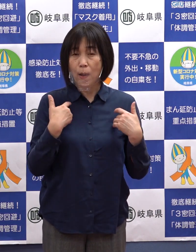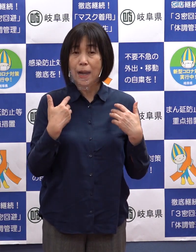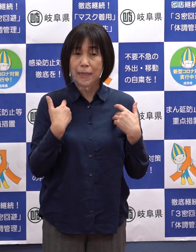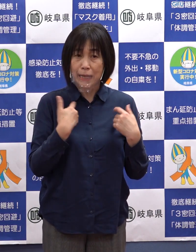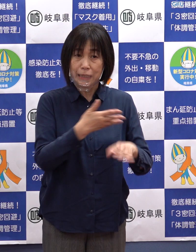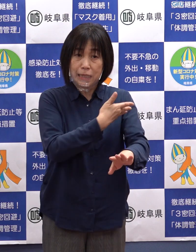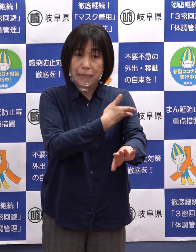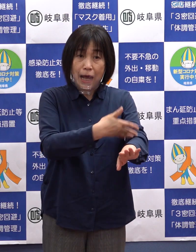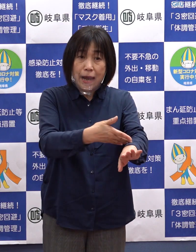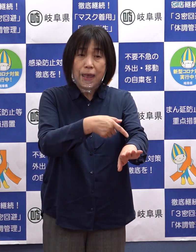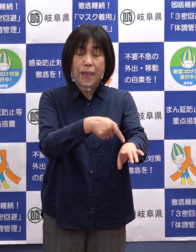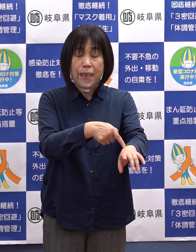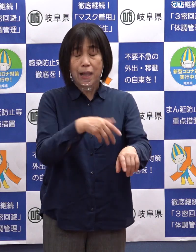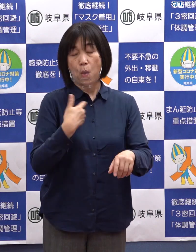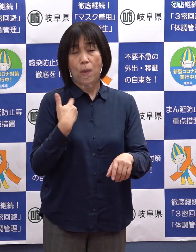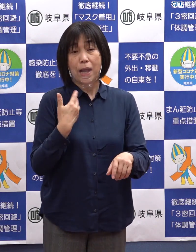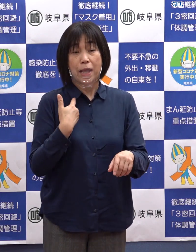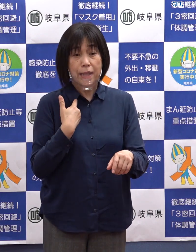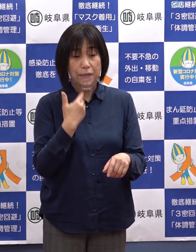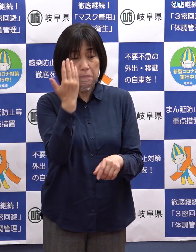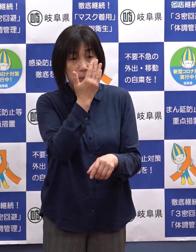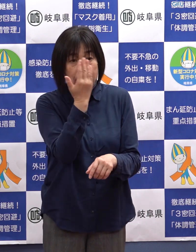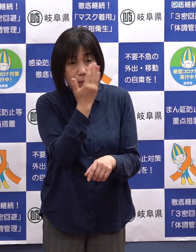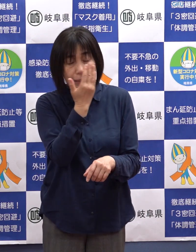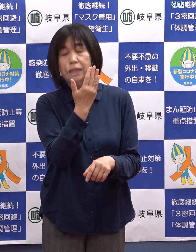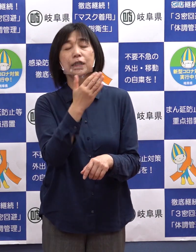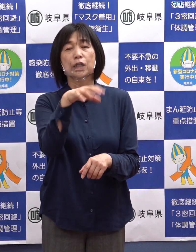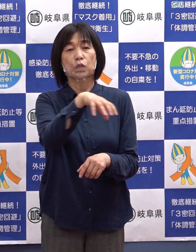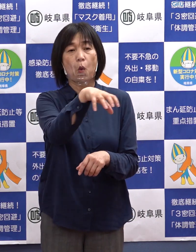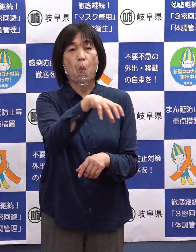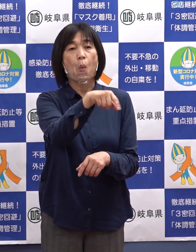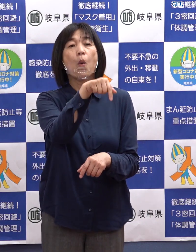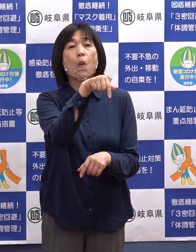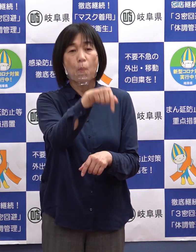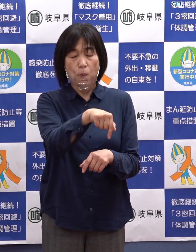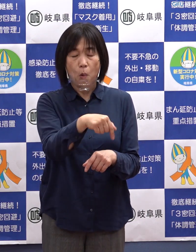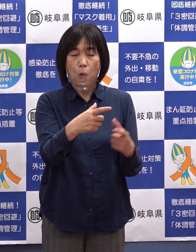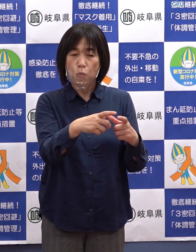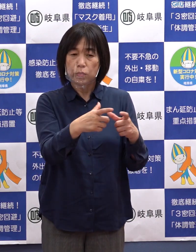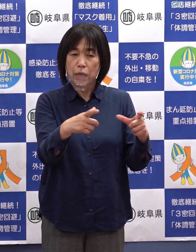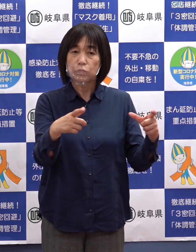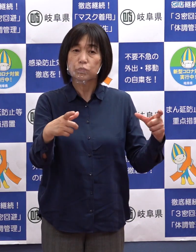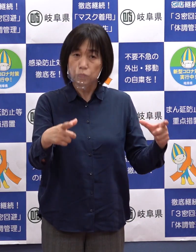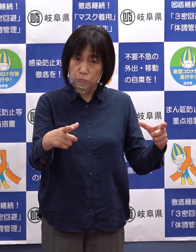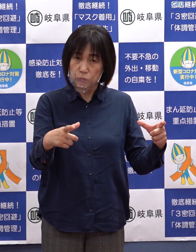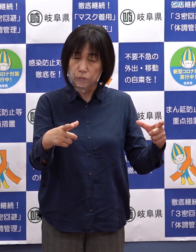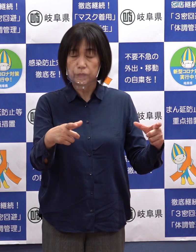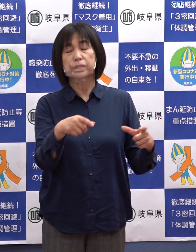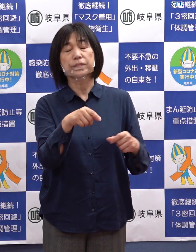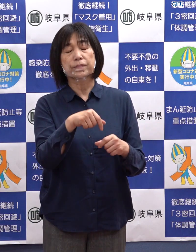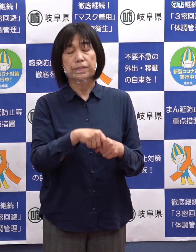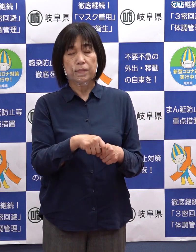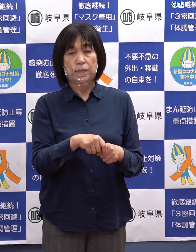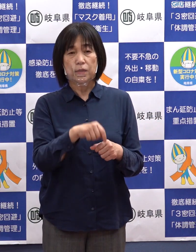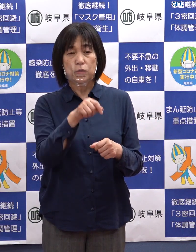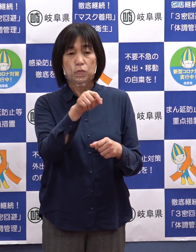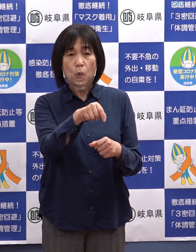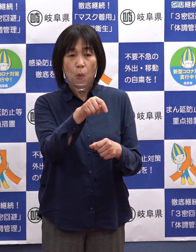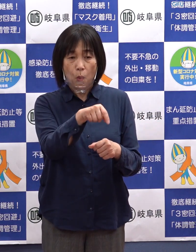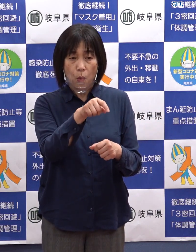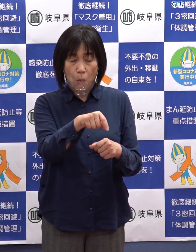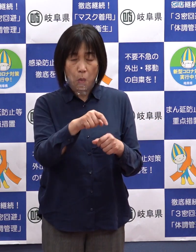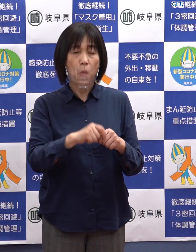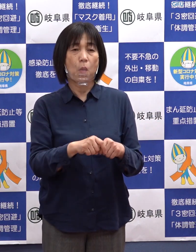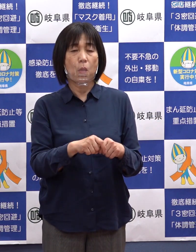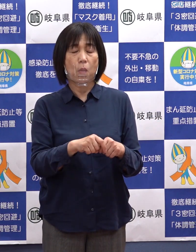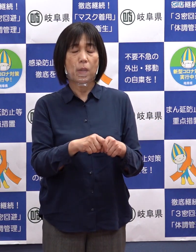どういうつながりから生じたものか見えないものも、分母が大きくなりますと数が増えてまいりますので、そういったものが、まあ、全県的